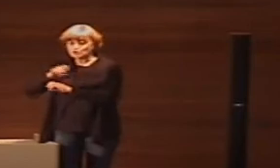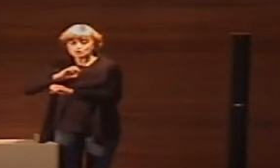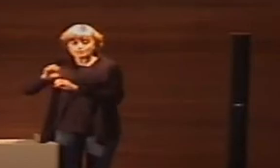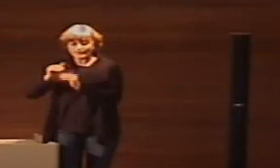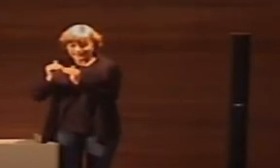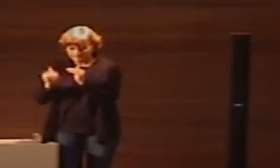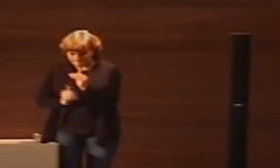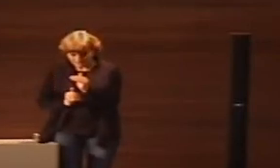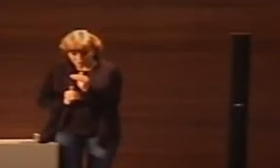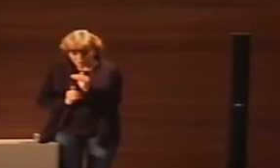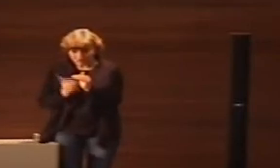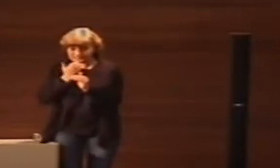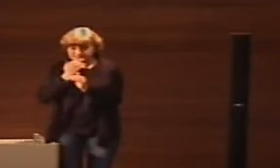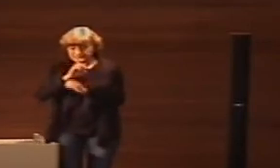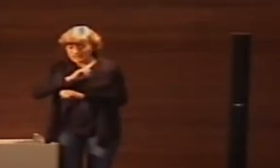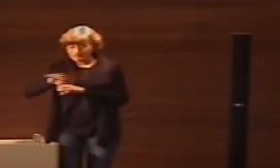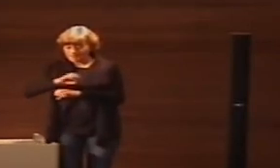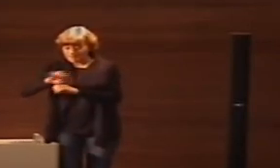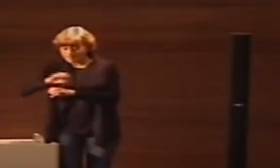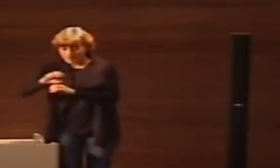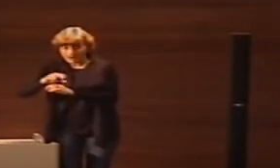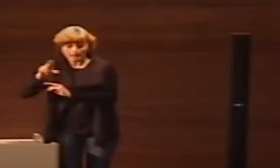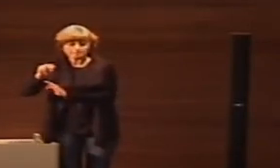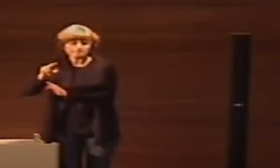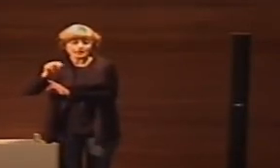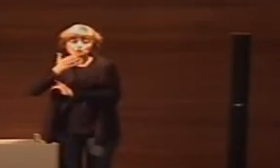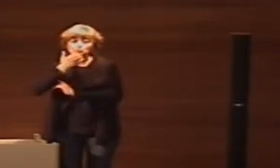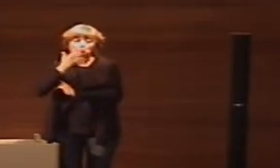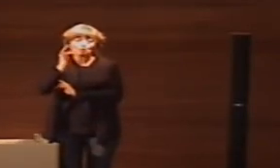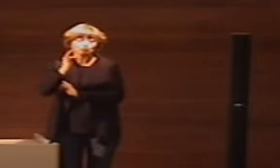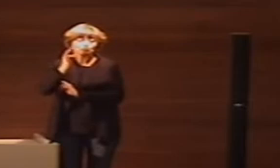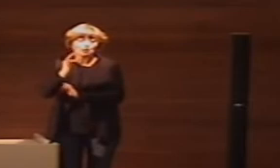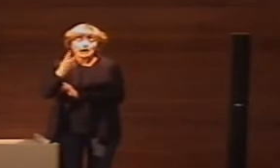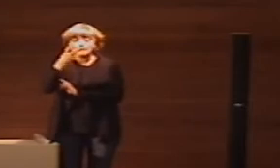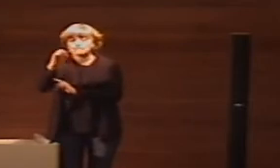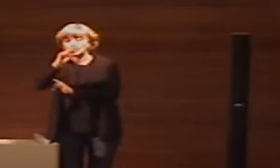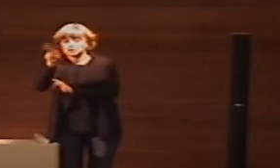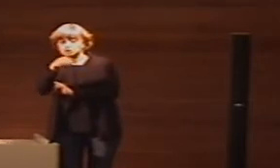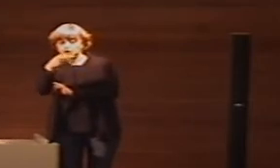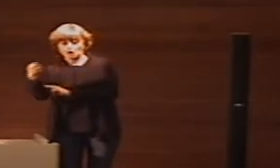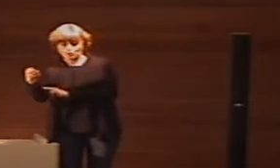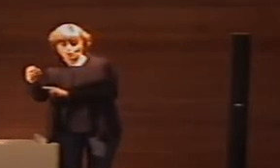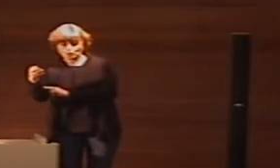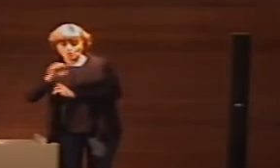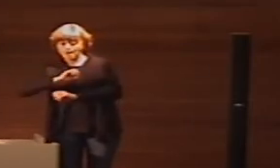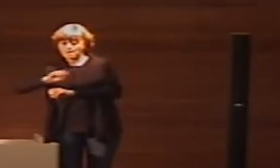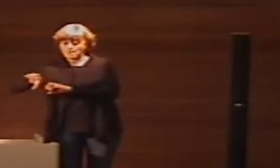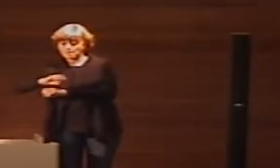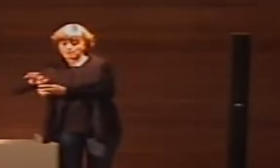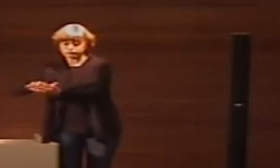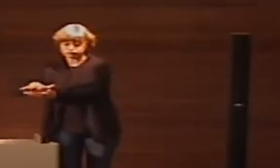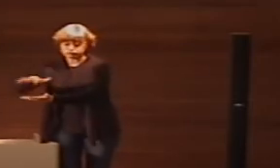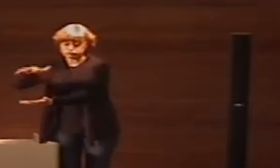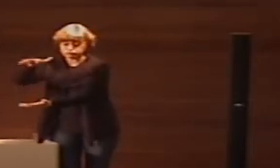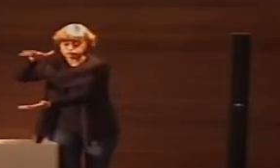¿no? Y donde verter es barato, 20 euros tonelada, etcétera, el porcentaje de vertido es muy alto. No tiene nada de